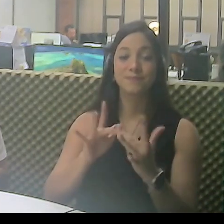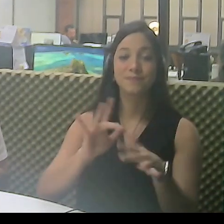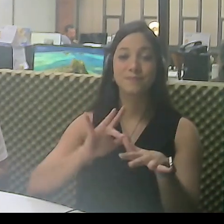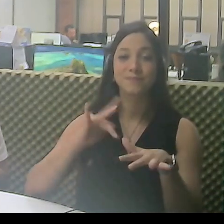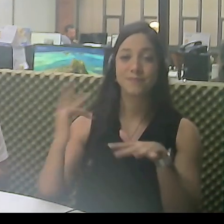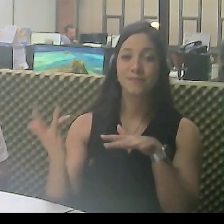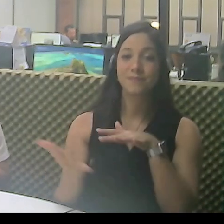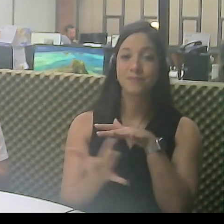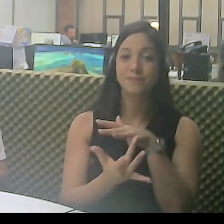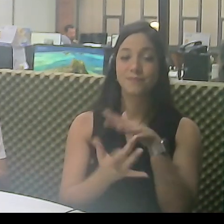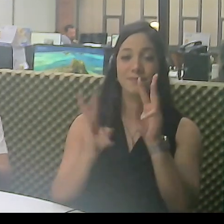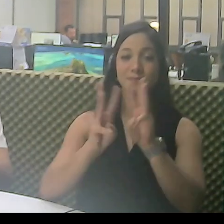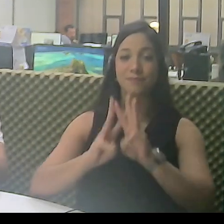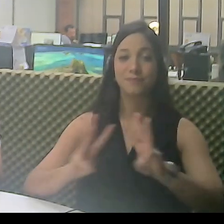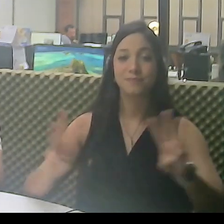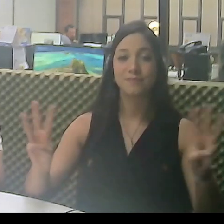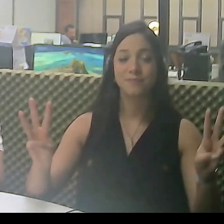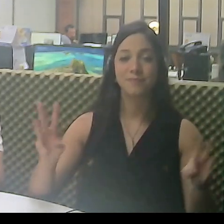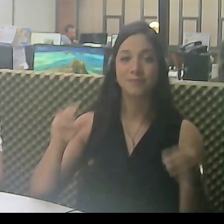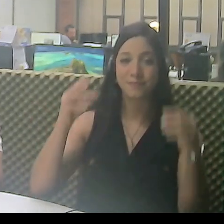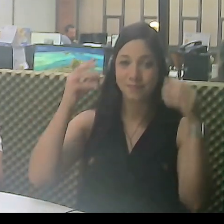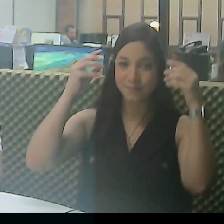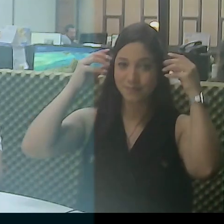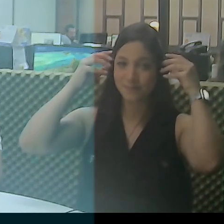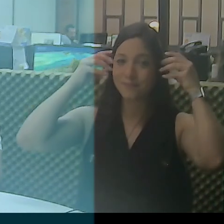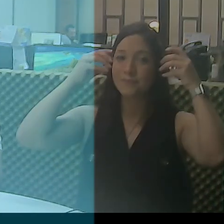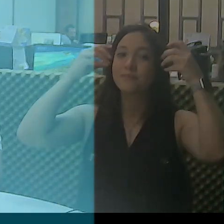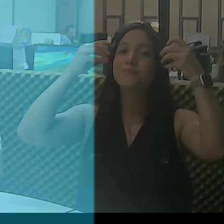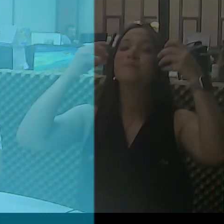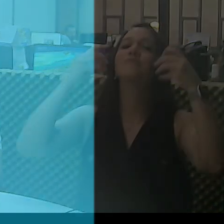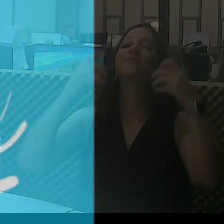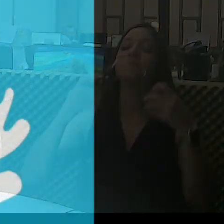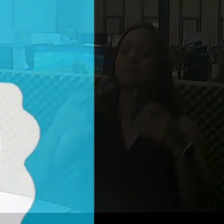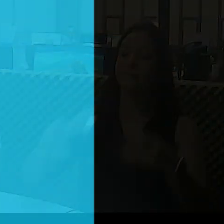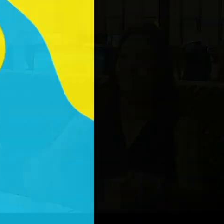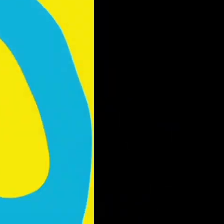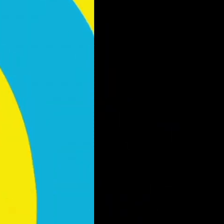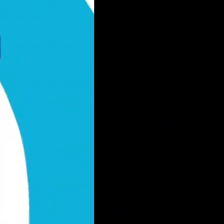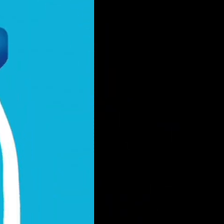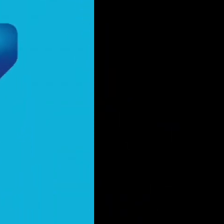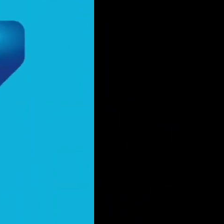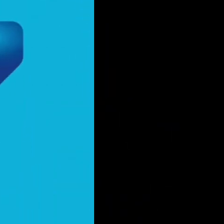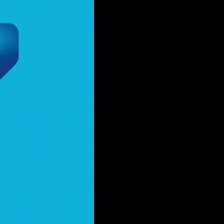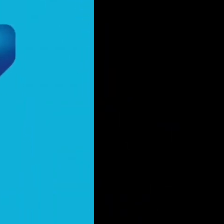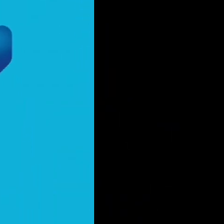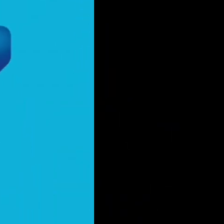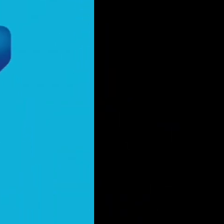Continue conosco no portal da Prefeitura e nas redes sociais.